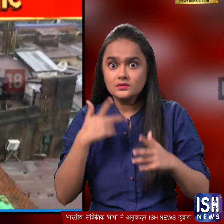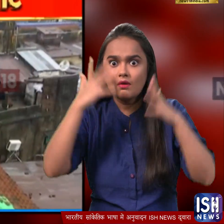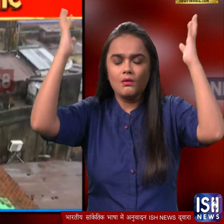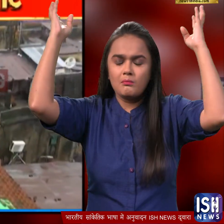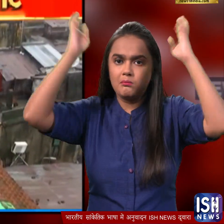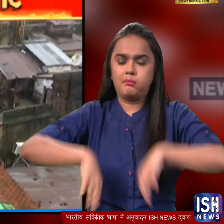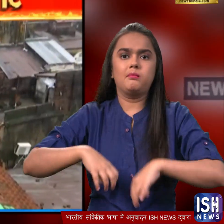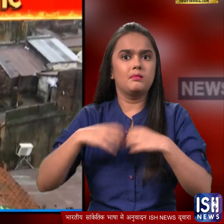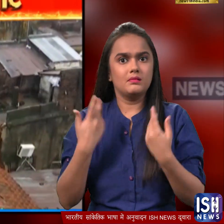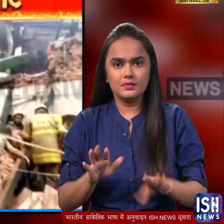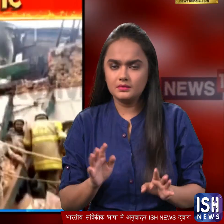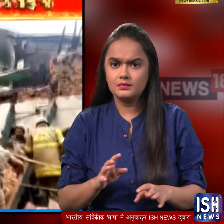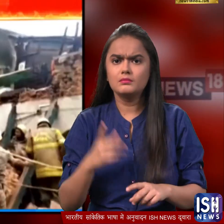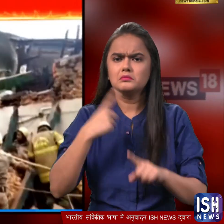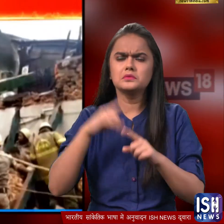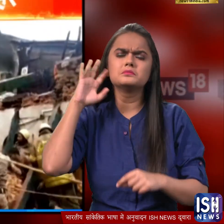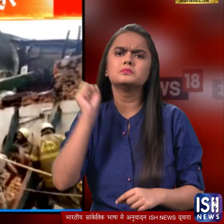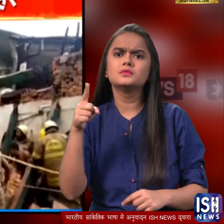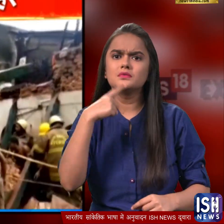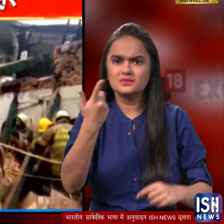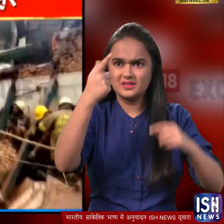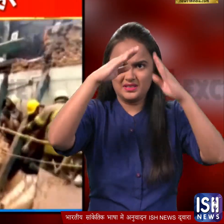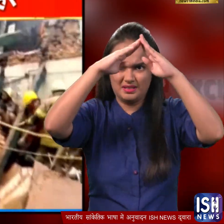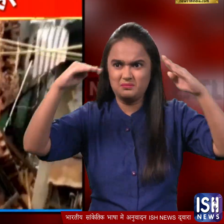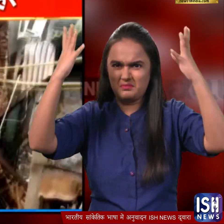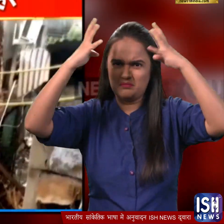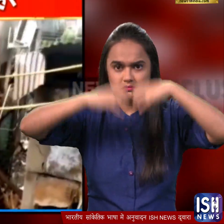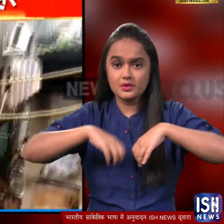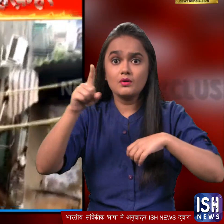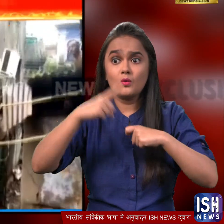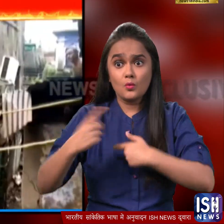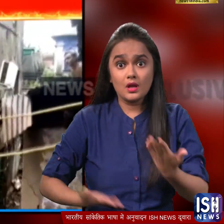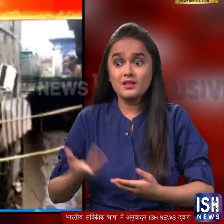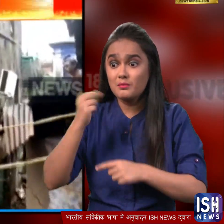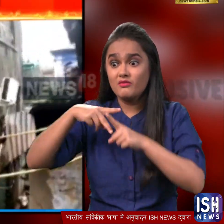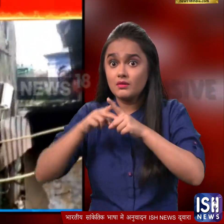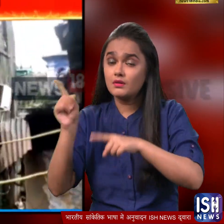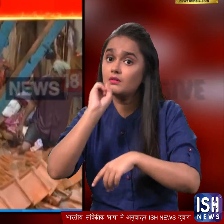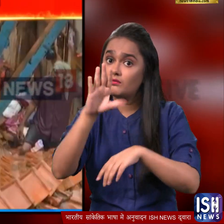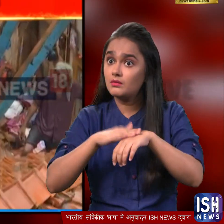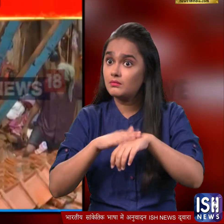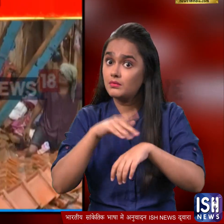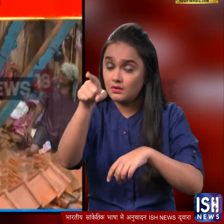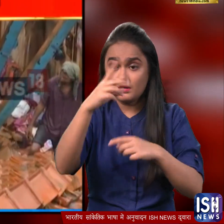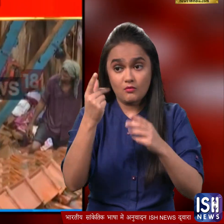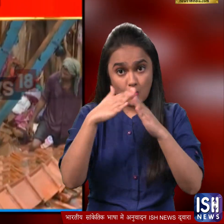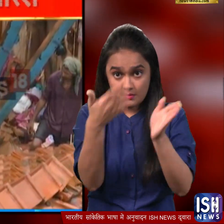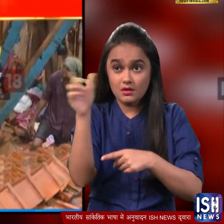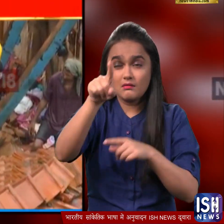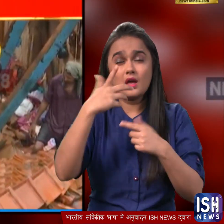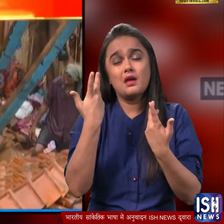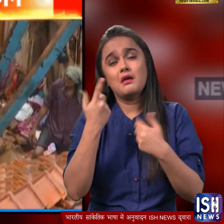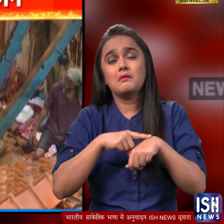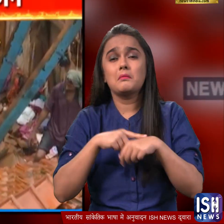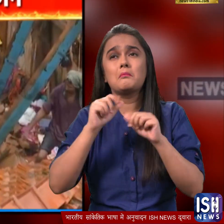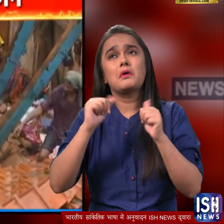हिस्सा जो है वो धराशायी हो चुका है। बताया गया कि जो इमारत गिरी उसे कोलकाता नगर निगम ने पहले ही जर्जर घोषित कर खाली